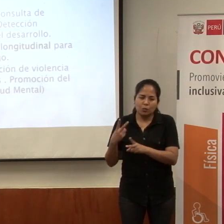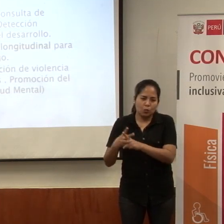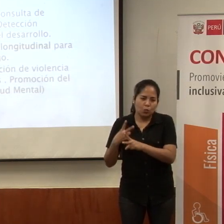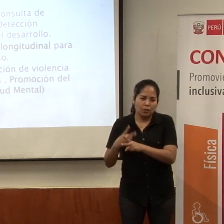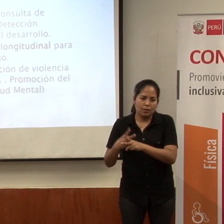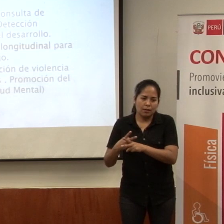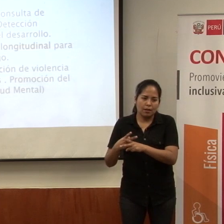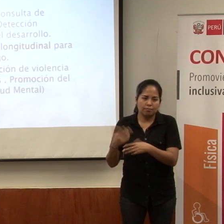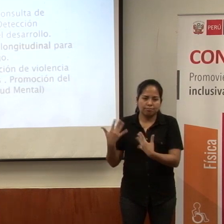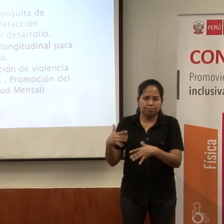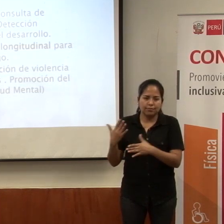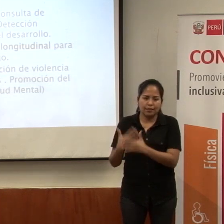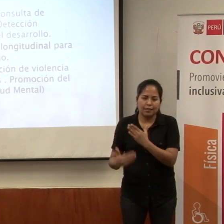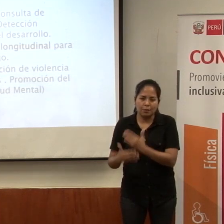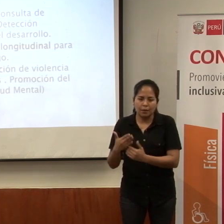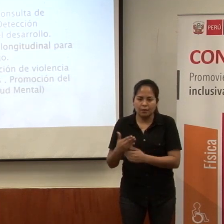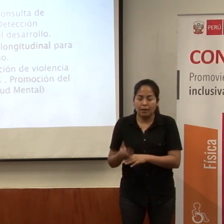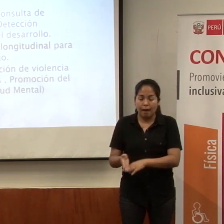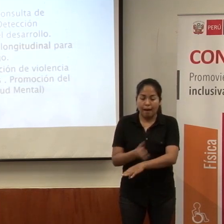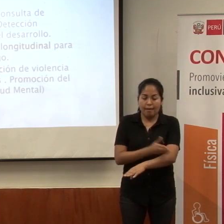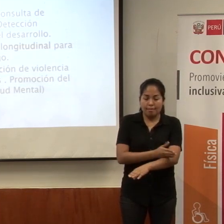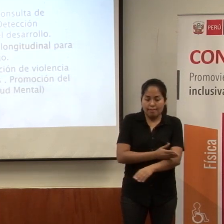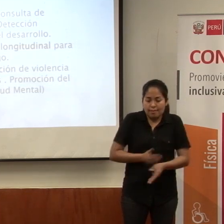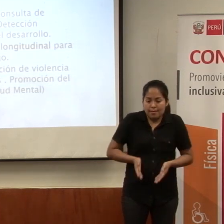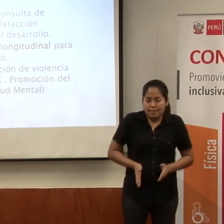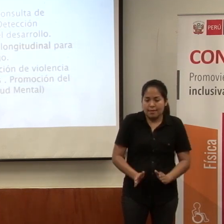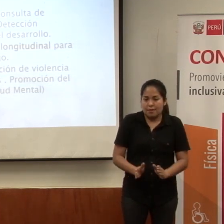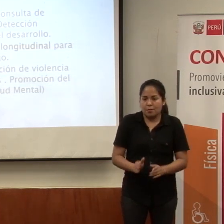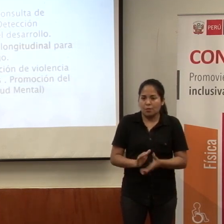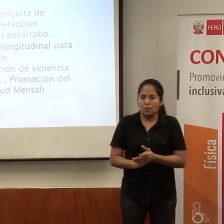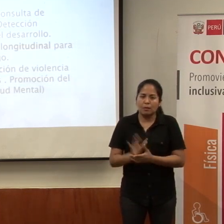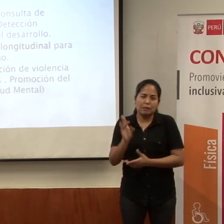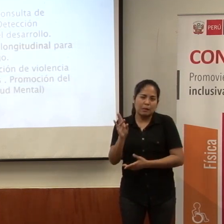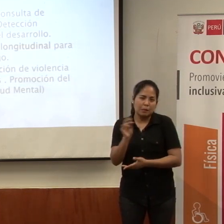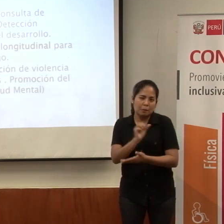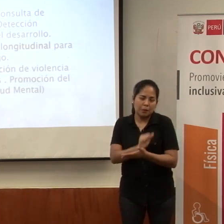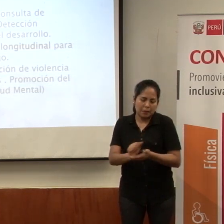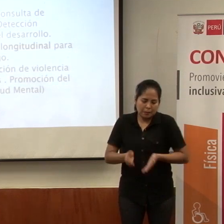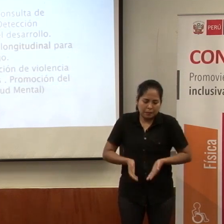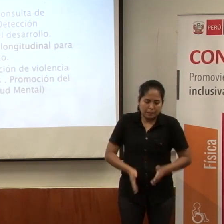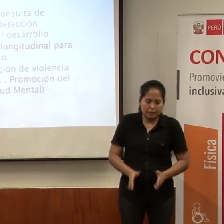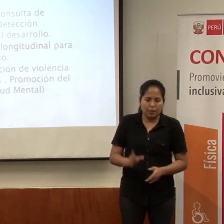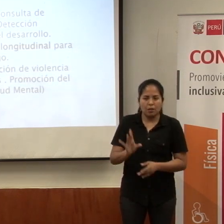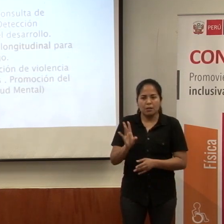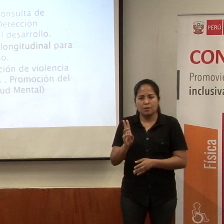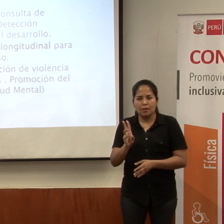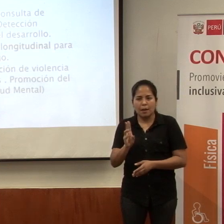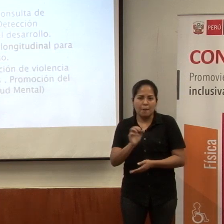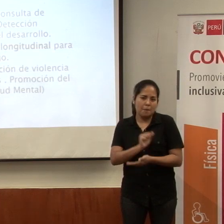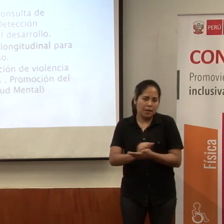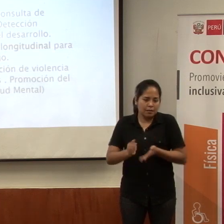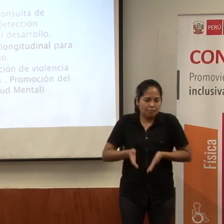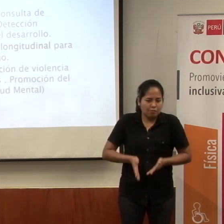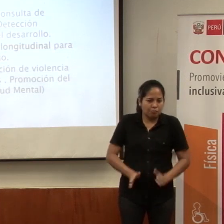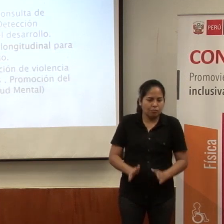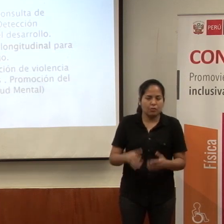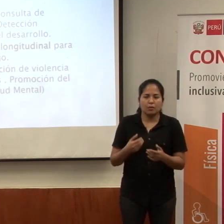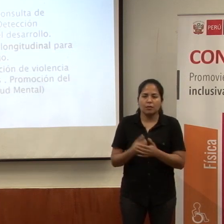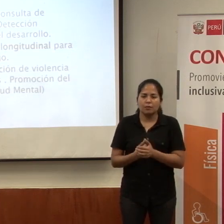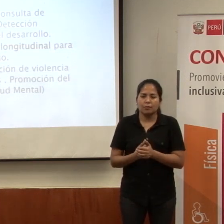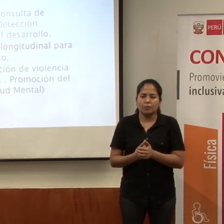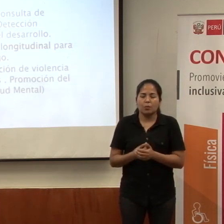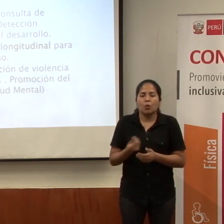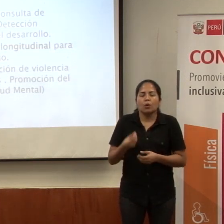cada vez más niños prematuros. Hay una epidemia de niños prematuros en el mundo asociados a una epidemia